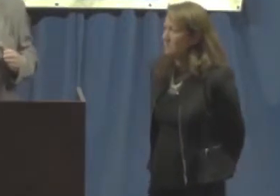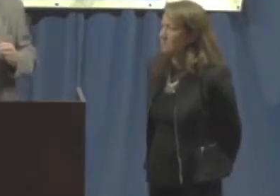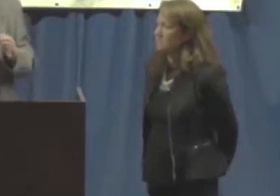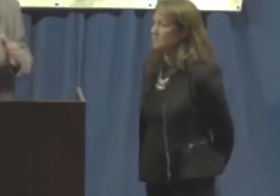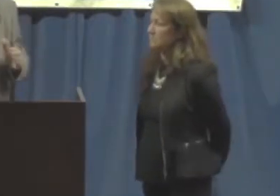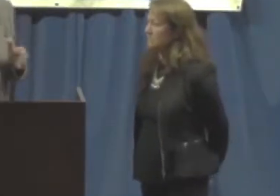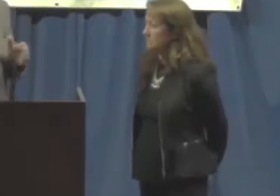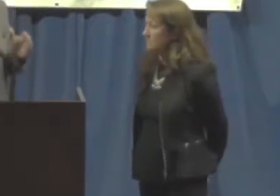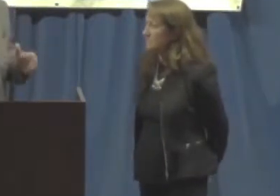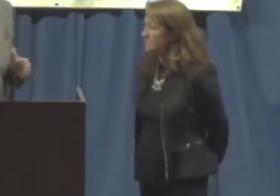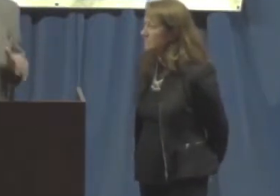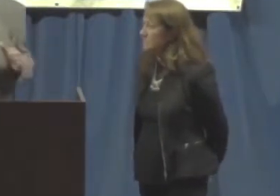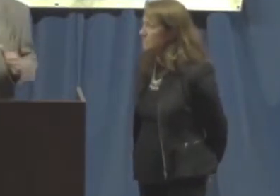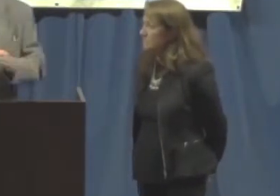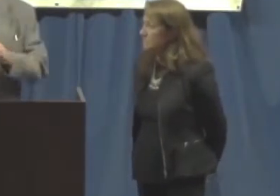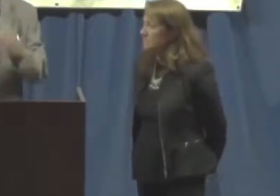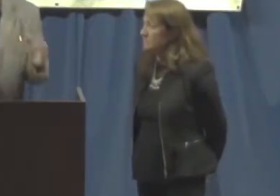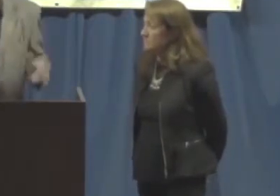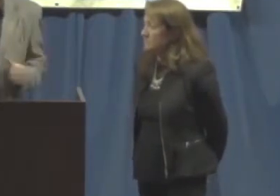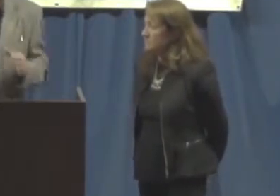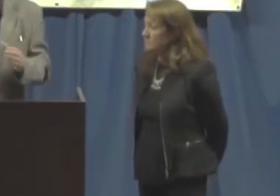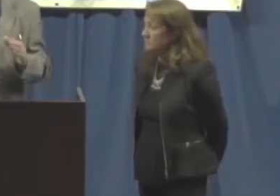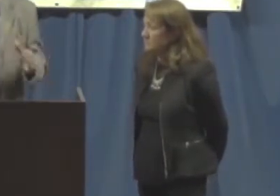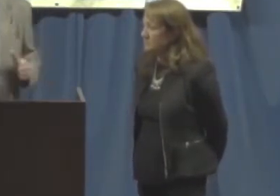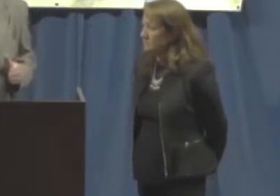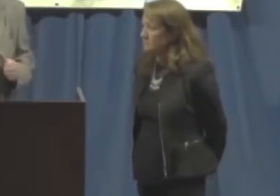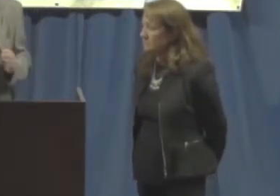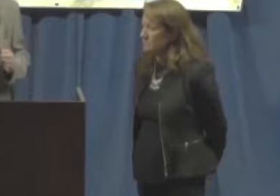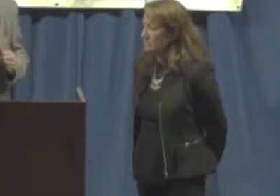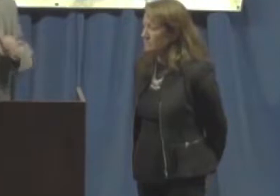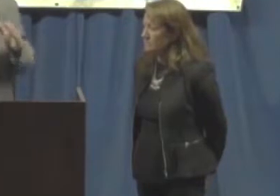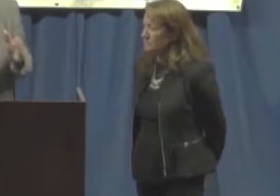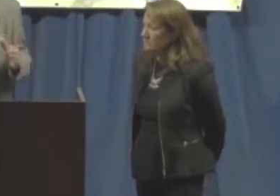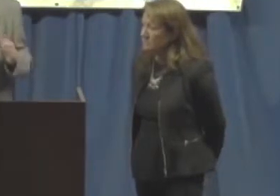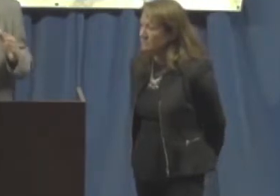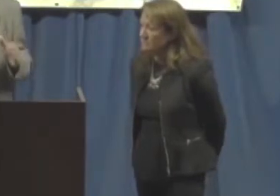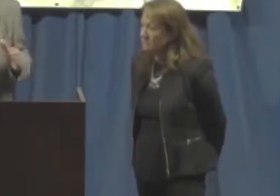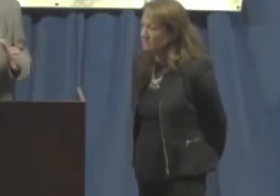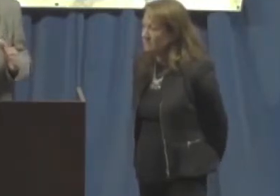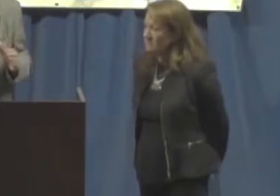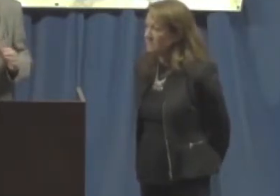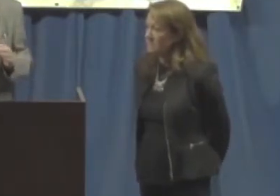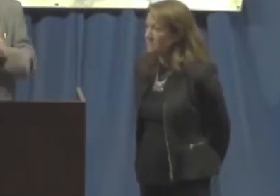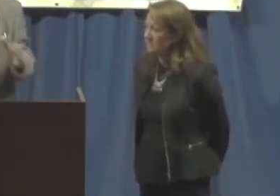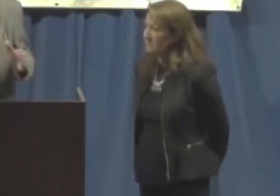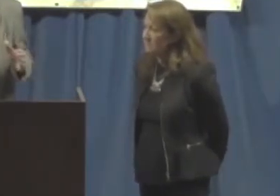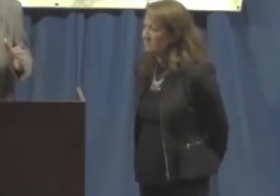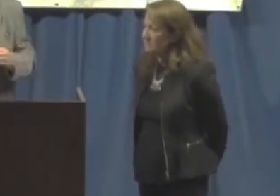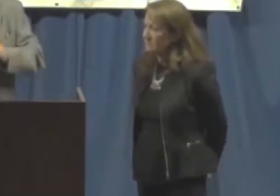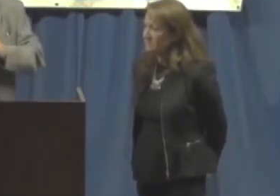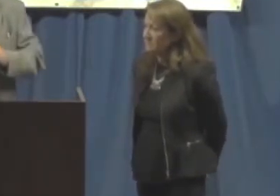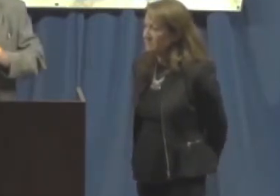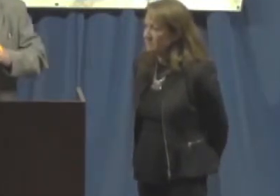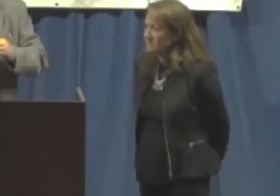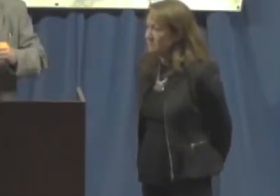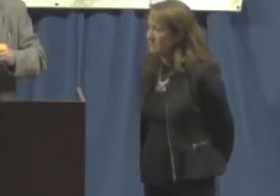nuestra fábrica de satélite en bariloche invap va a quedar obsoleta nuestro centro de ensayos de alta tecnología también va a